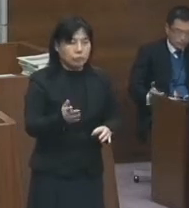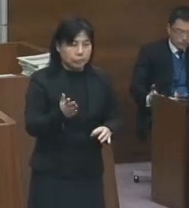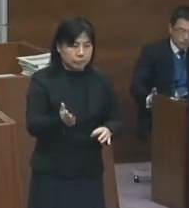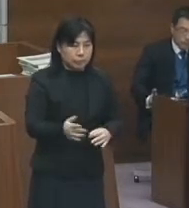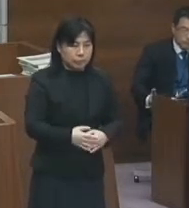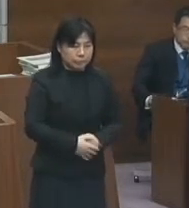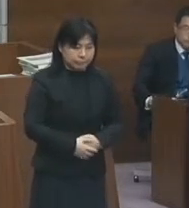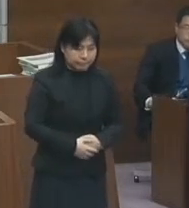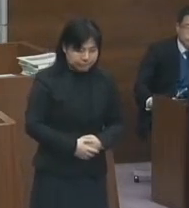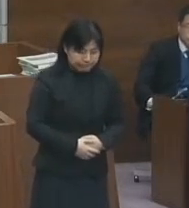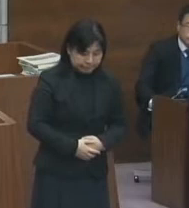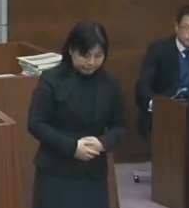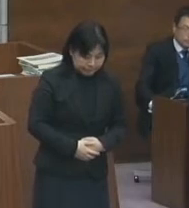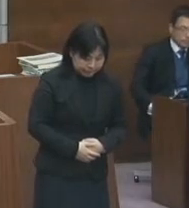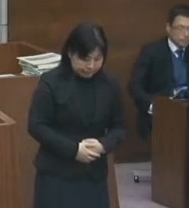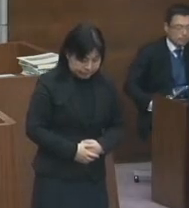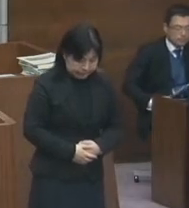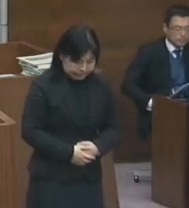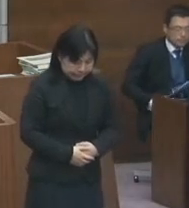します。